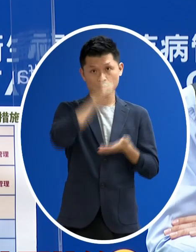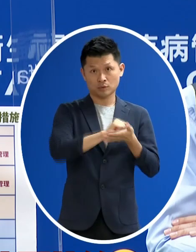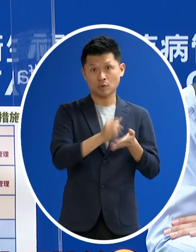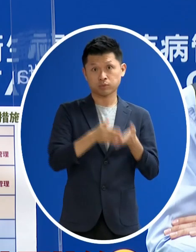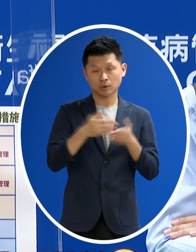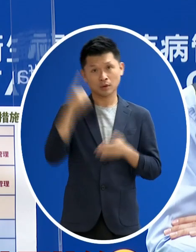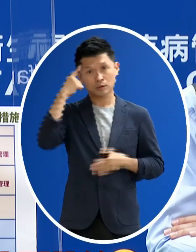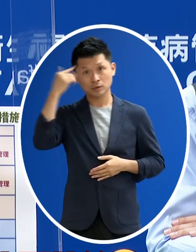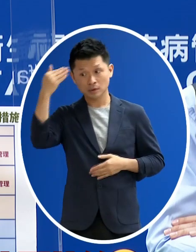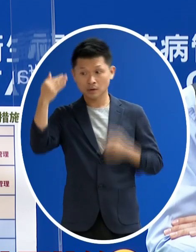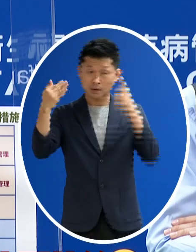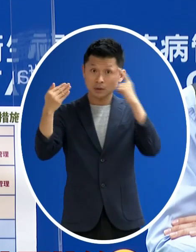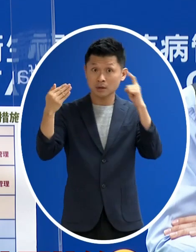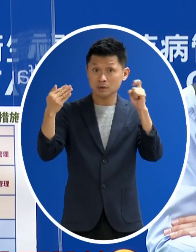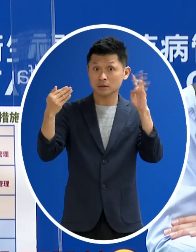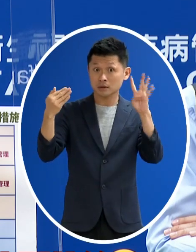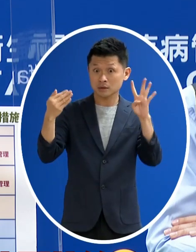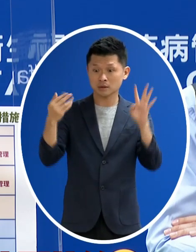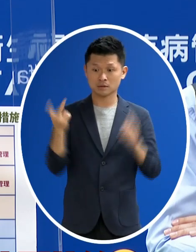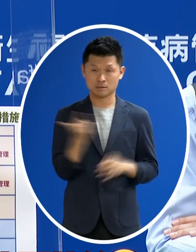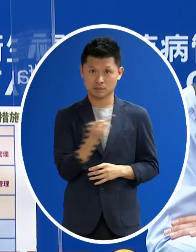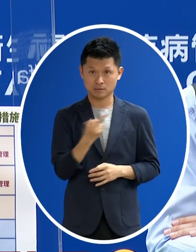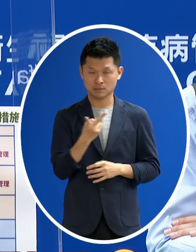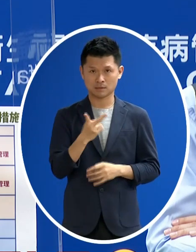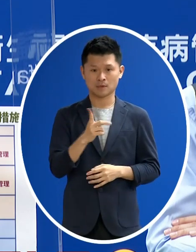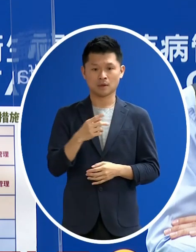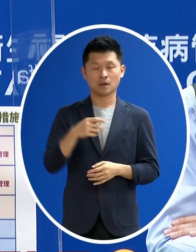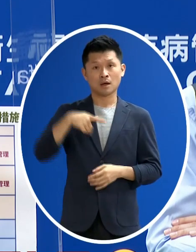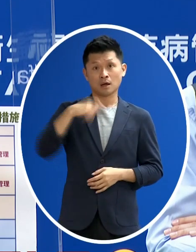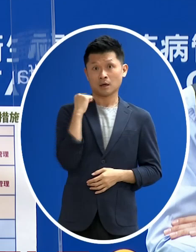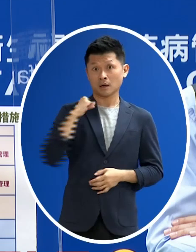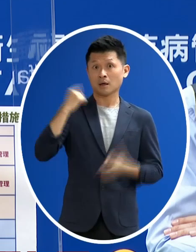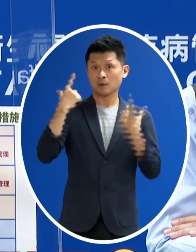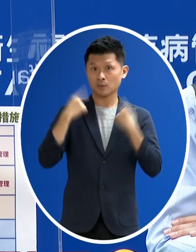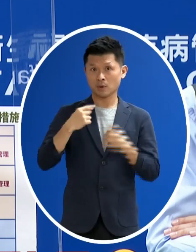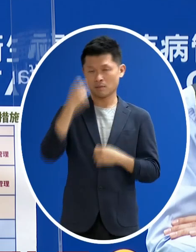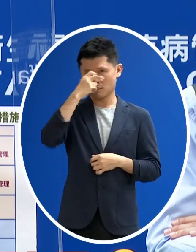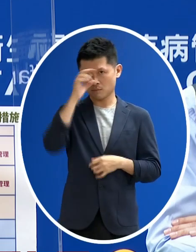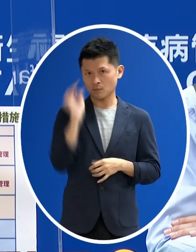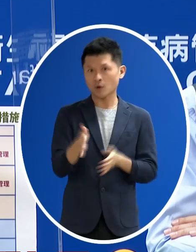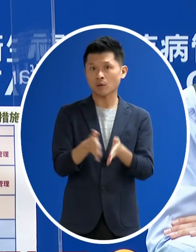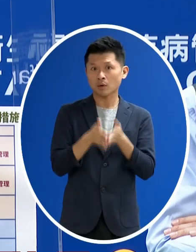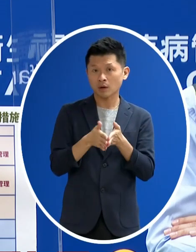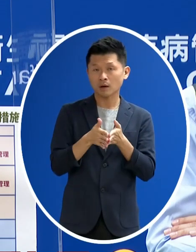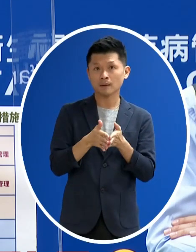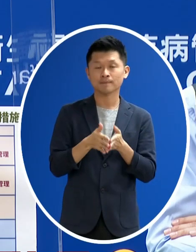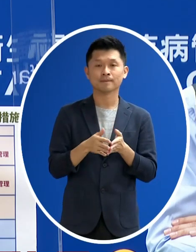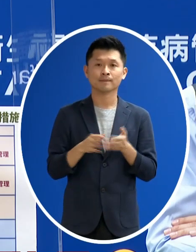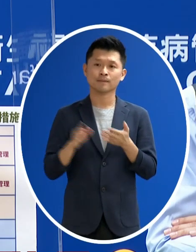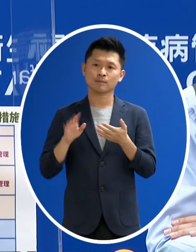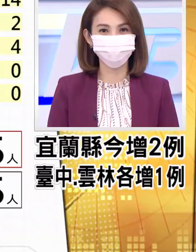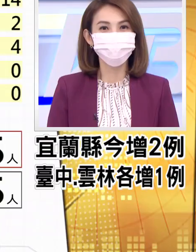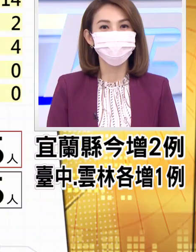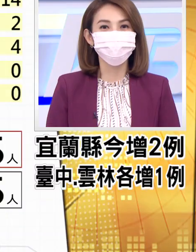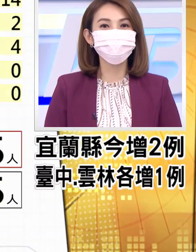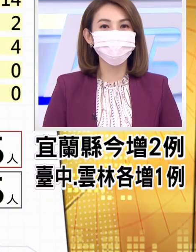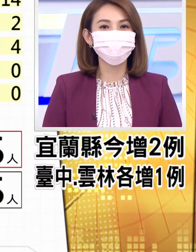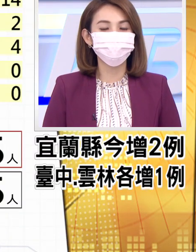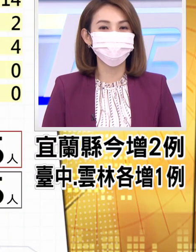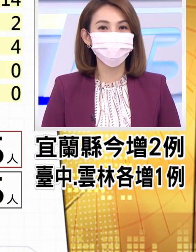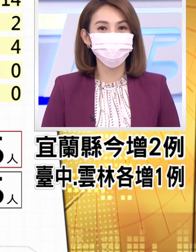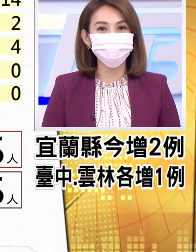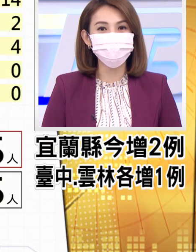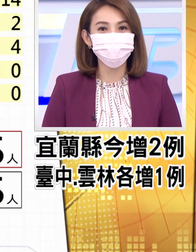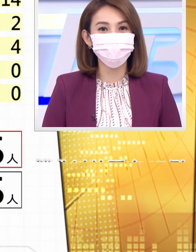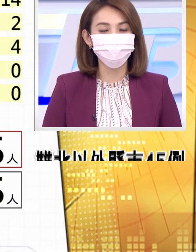14天都需要做抗原快筛。那趋于是相同的哈，趋于是相同。 针对